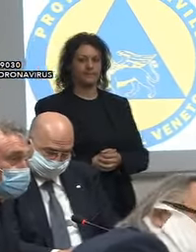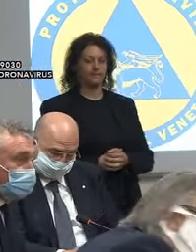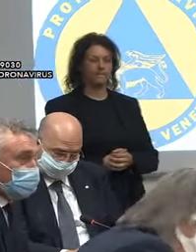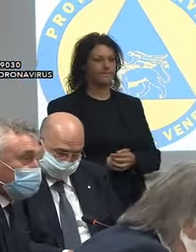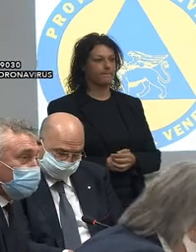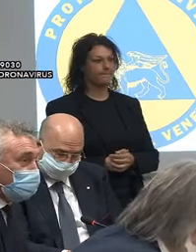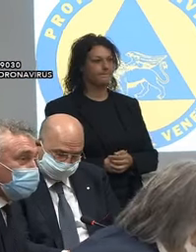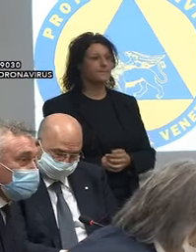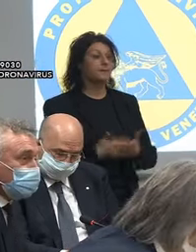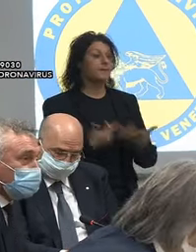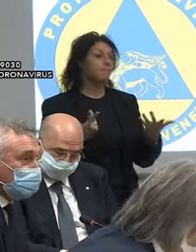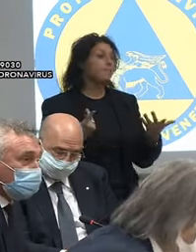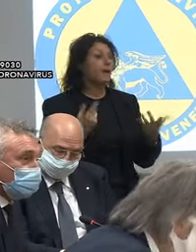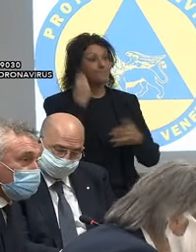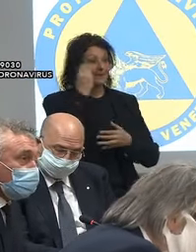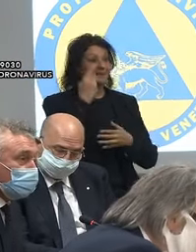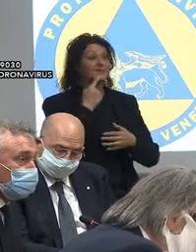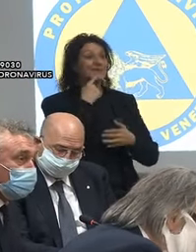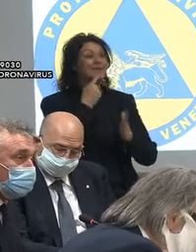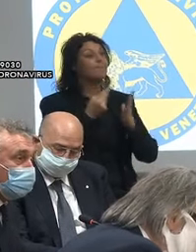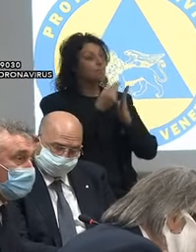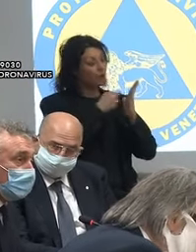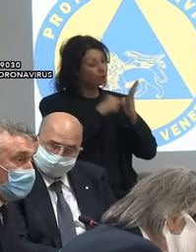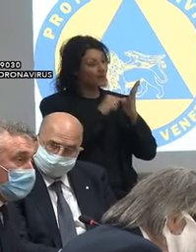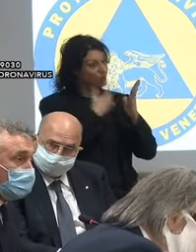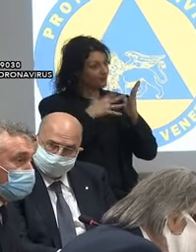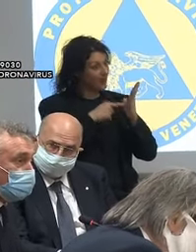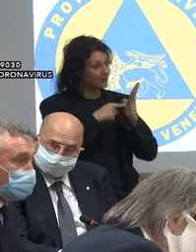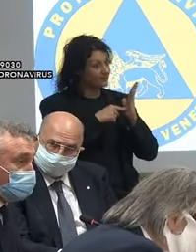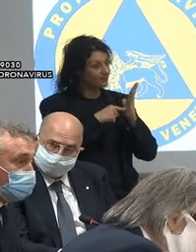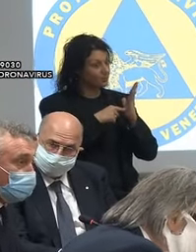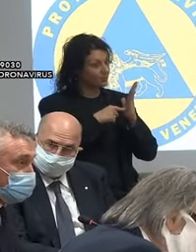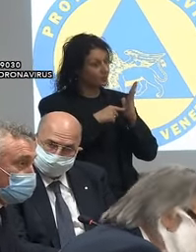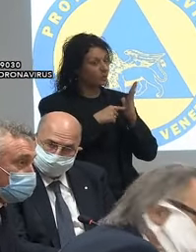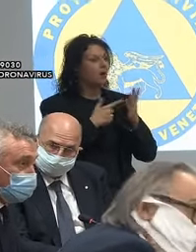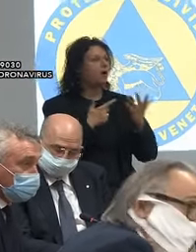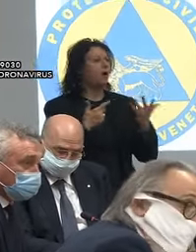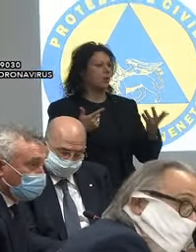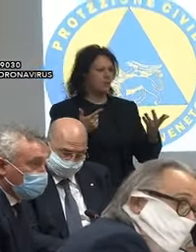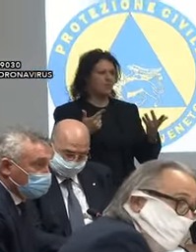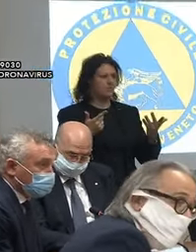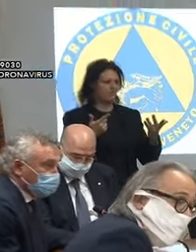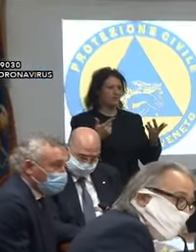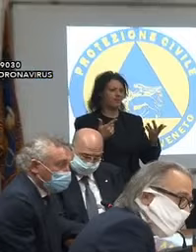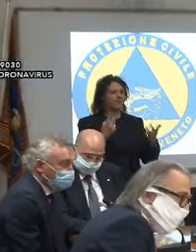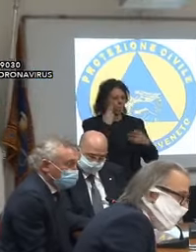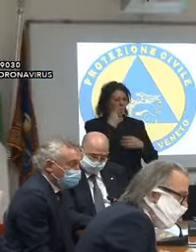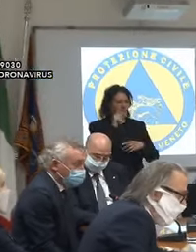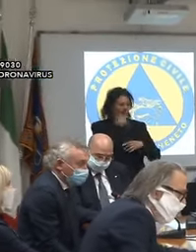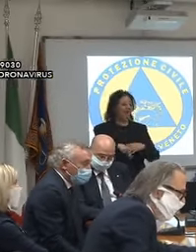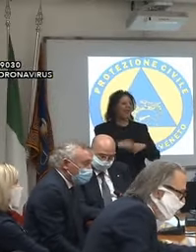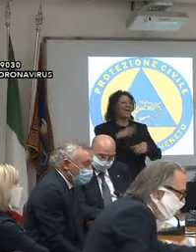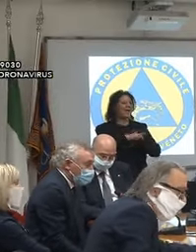credo che chi farà progettazione terrà conto di quelle che sono le evidenze che escono anche da questa